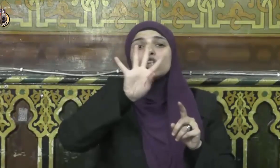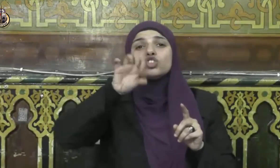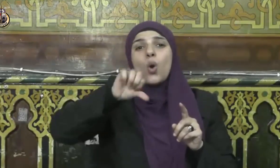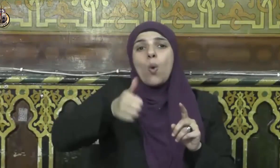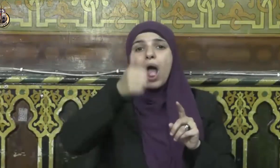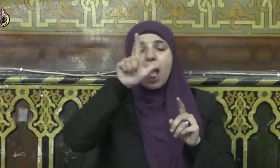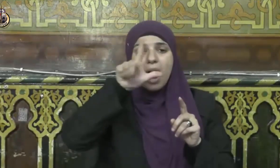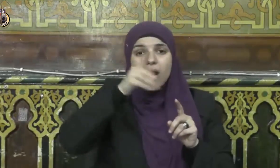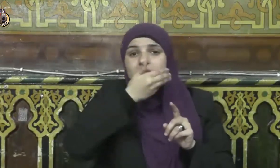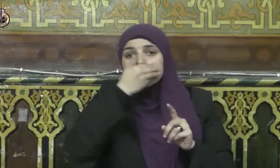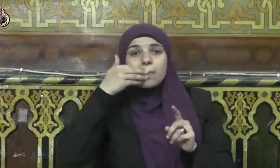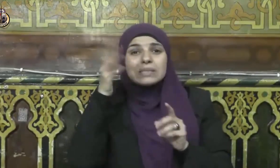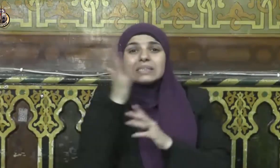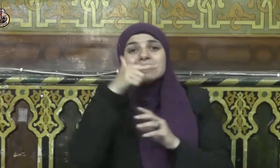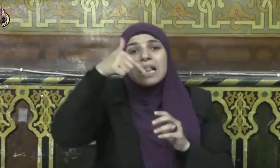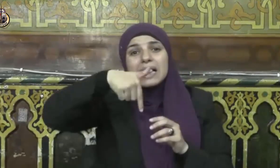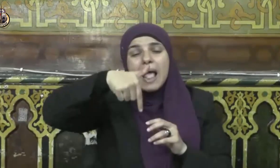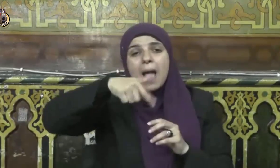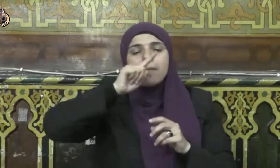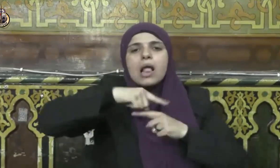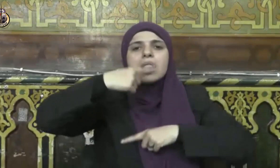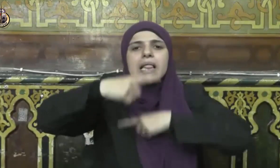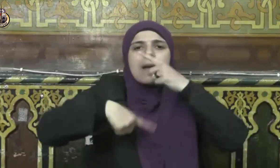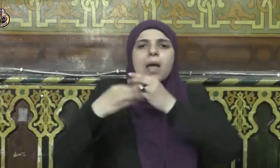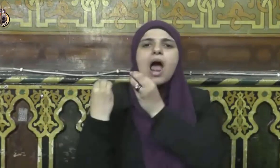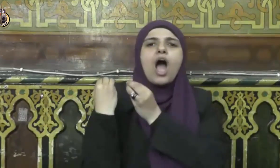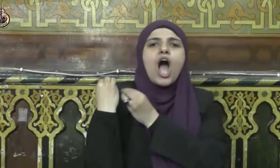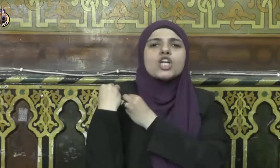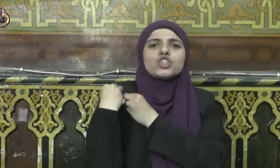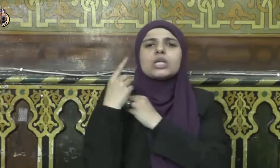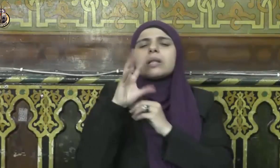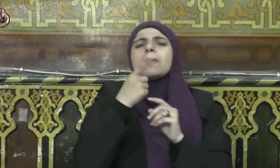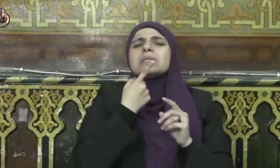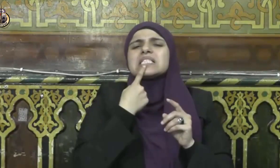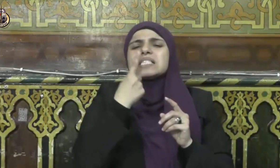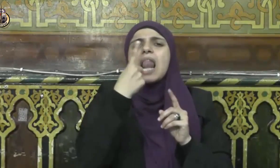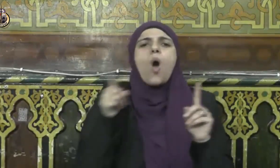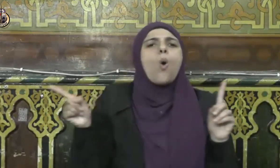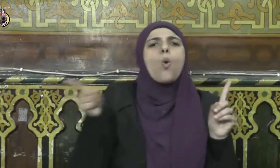شوال بعد رمضان يستكمل بها أجر صيام الدهر كله،